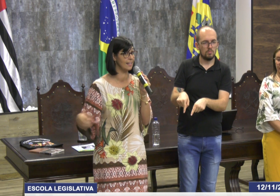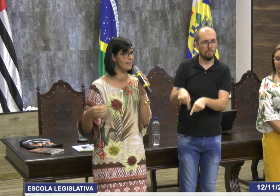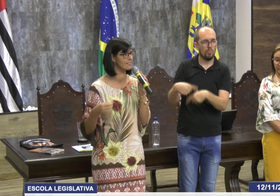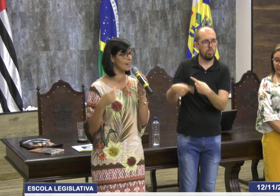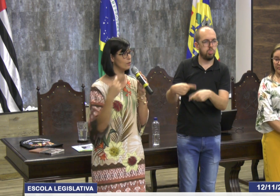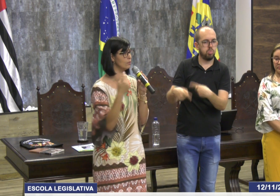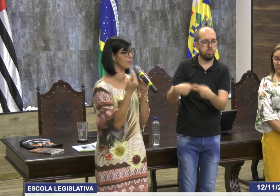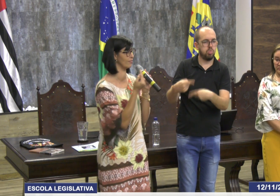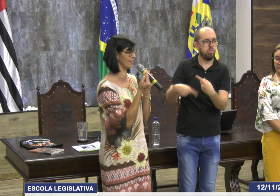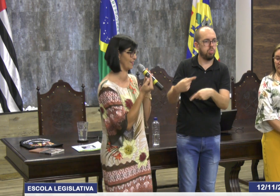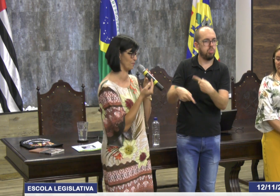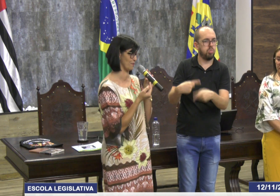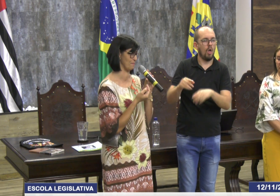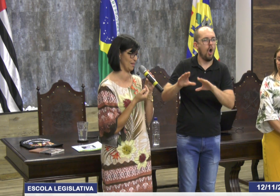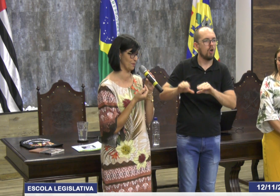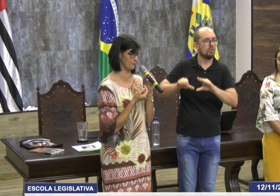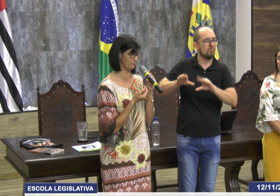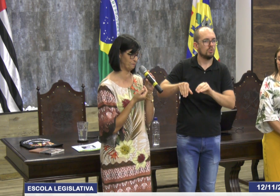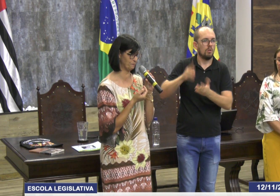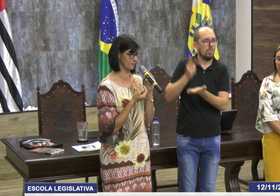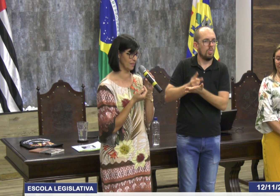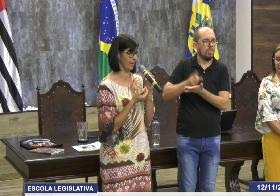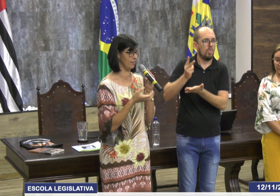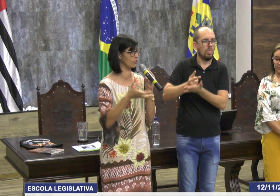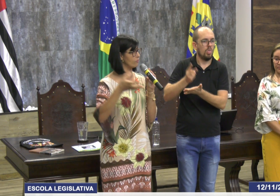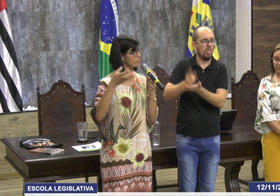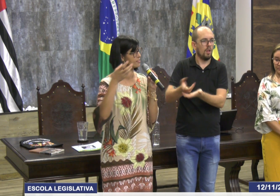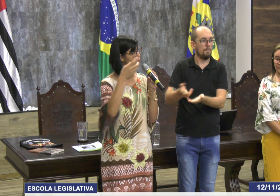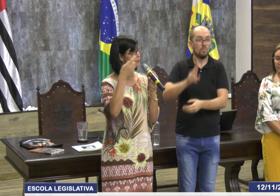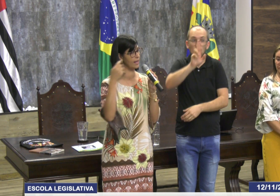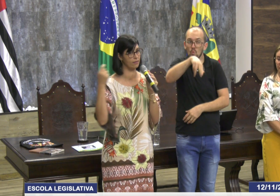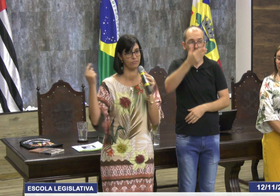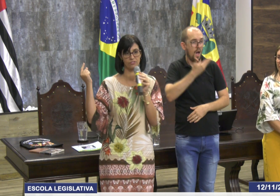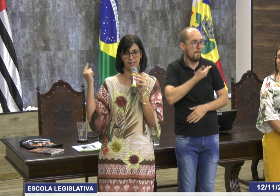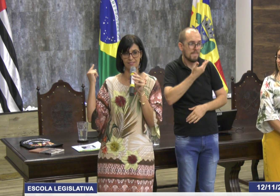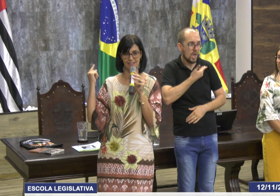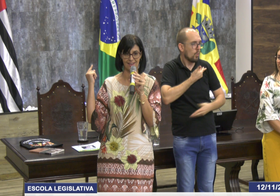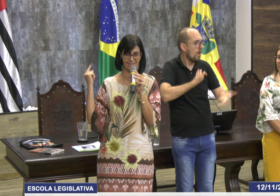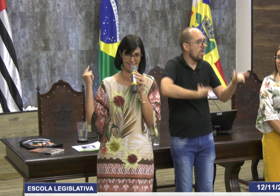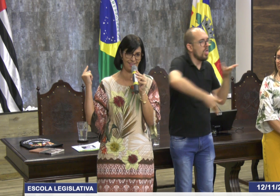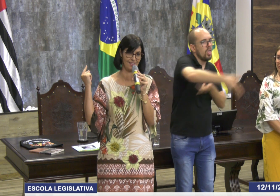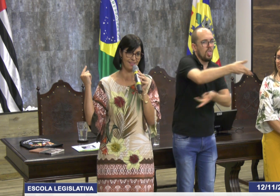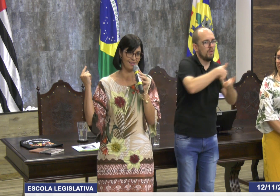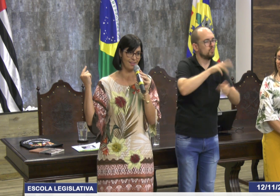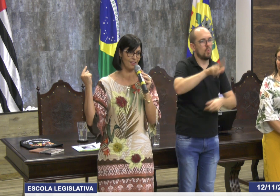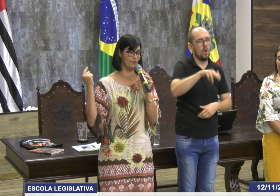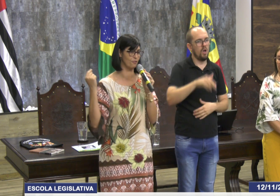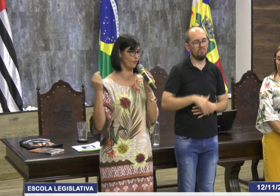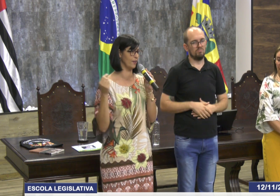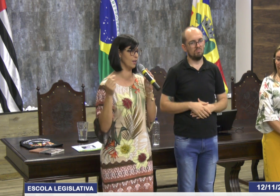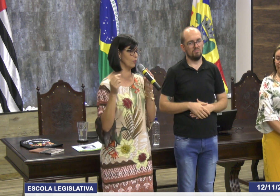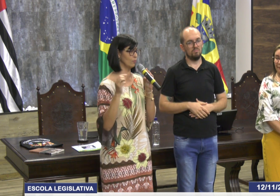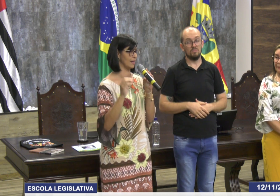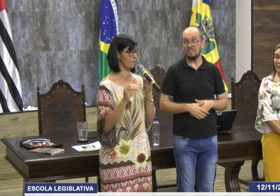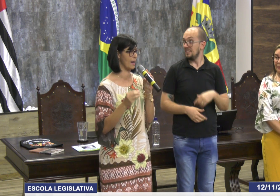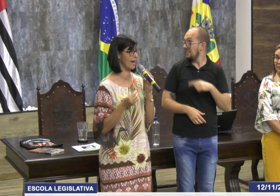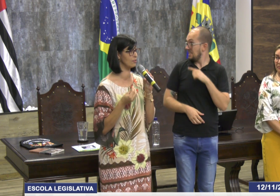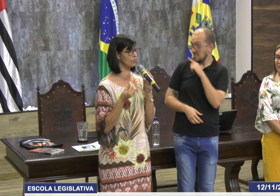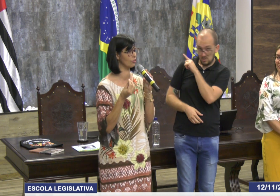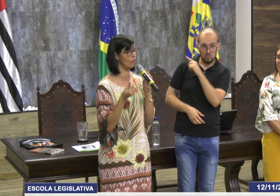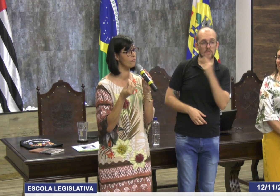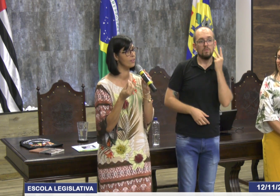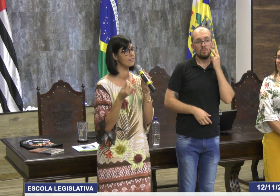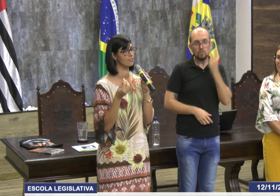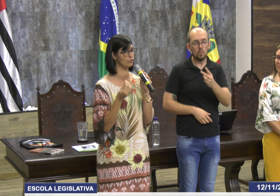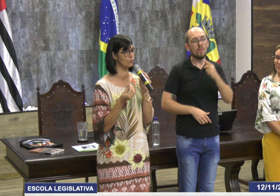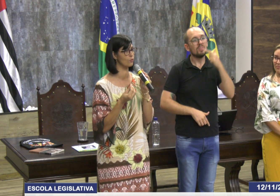Essa criança ela nunca vai ter um amigo. Isso que vocês puderam visualizar aqui Foi um trabalho